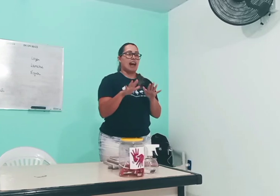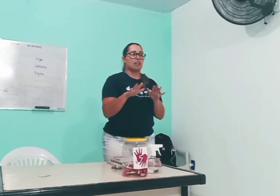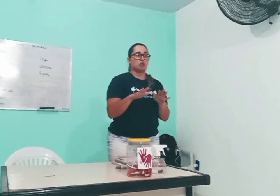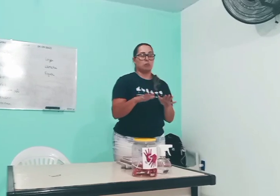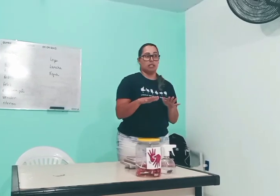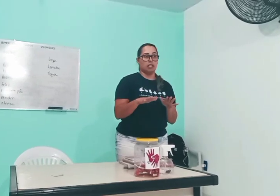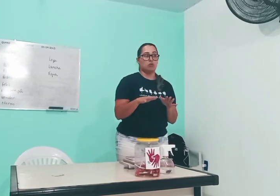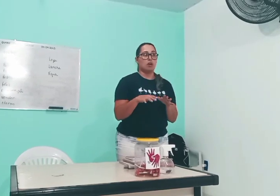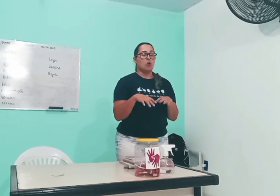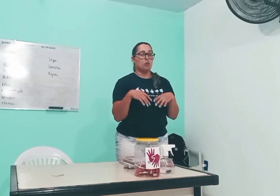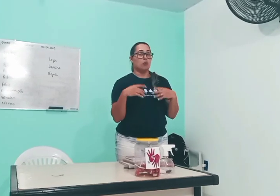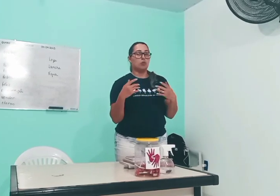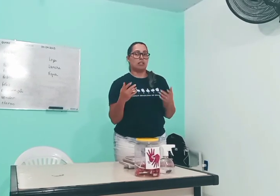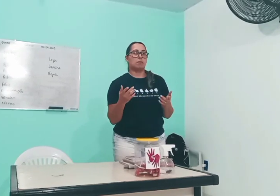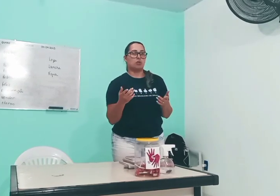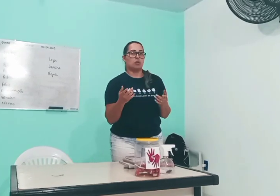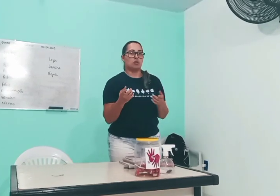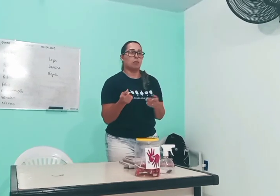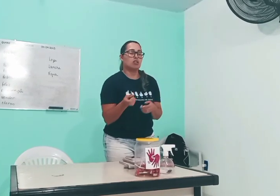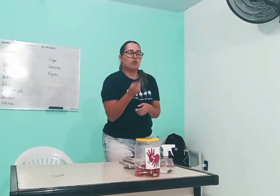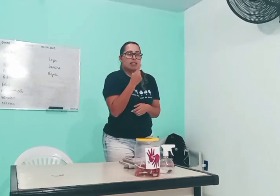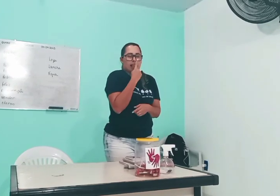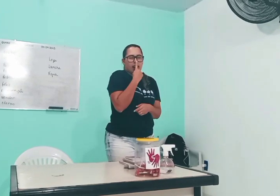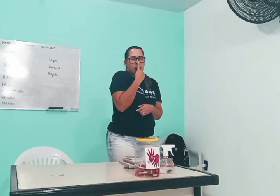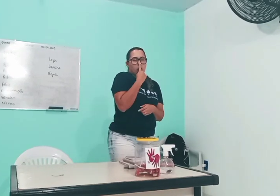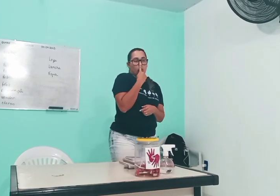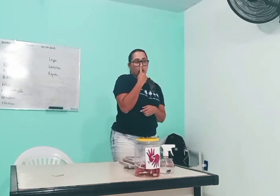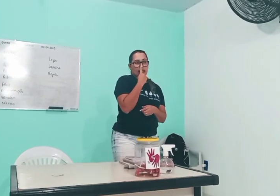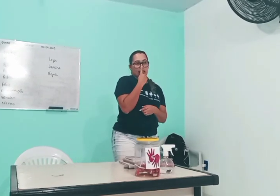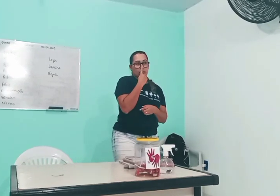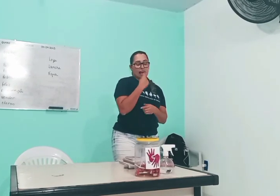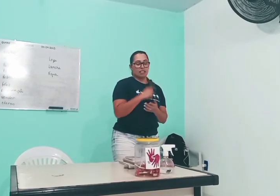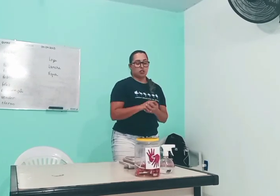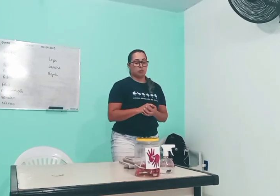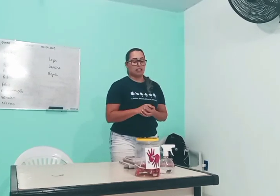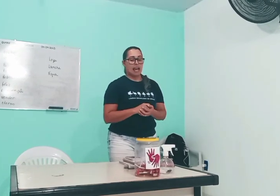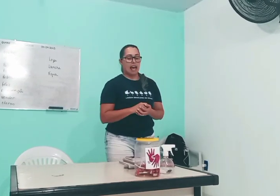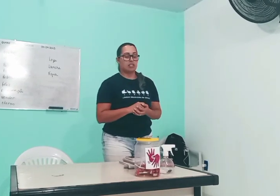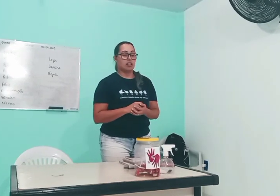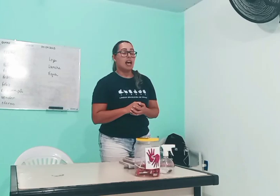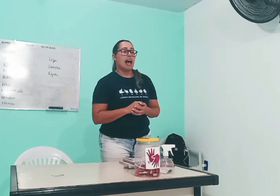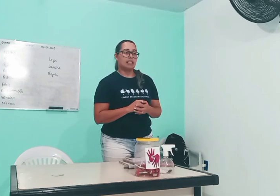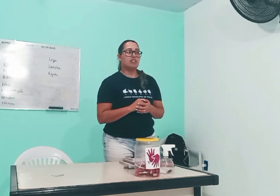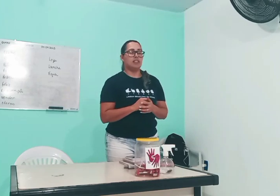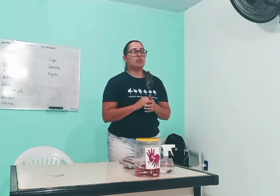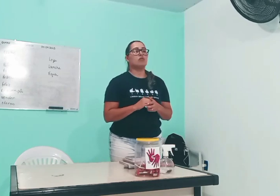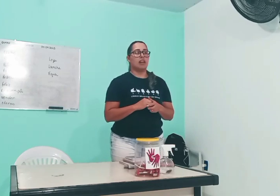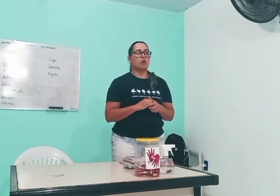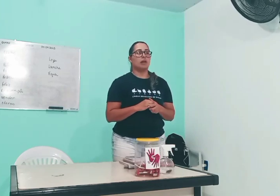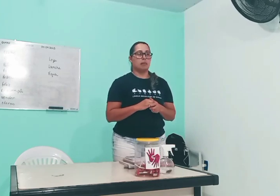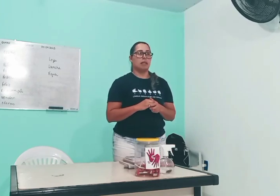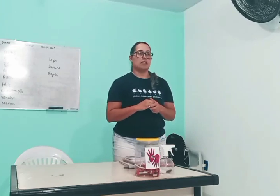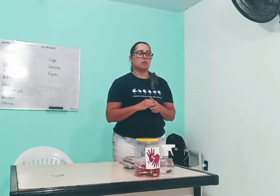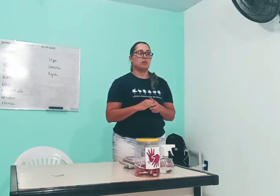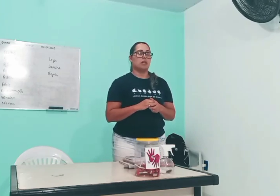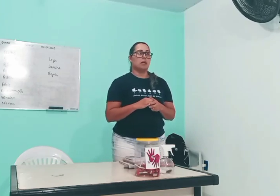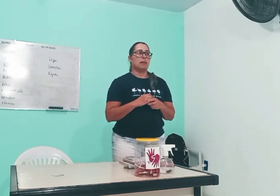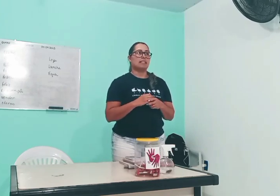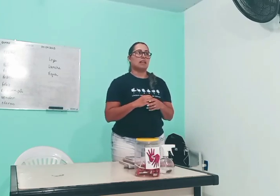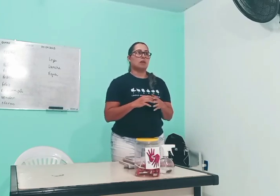fala sobre isso com outras pessoas, só pode conversar com quem tem mais intimidade, a gente fica com vergonha mesmo. Mas quando a